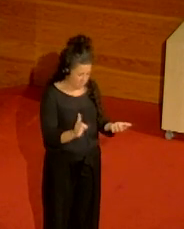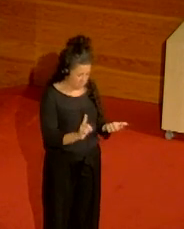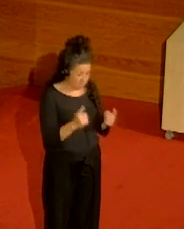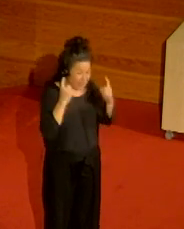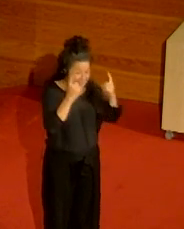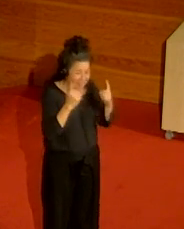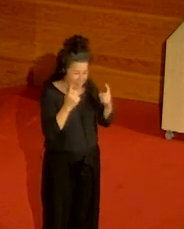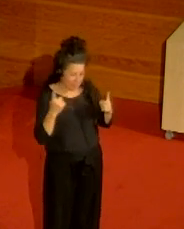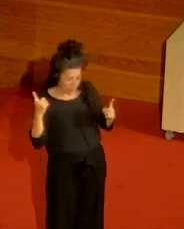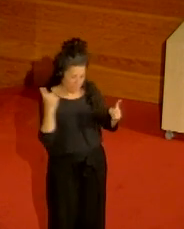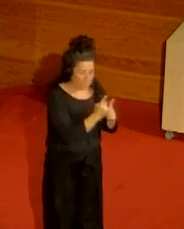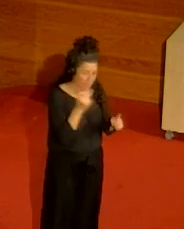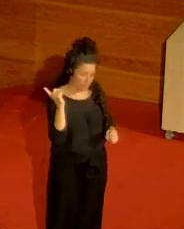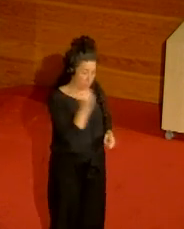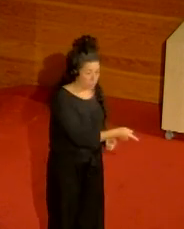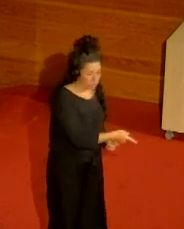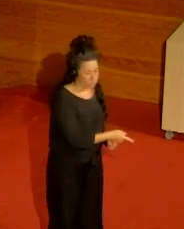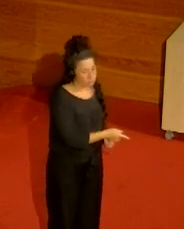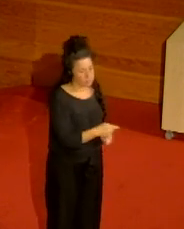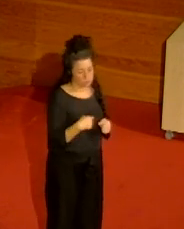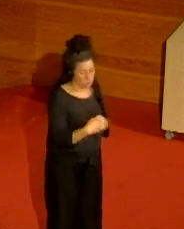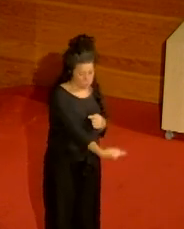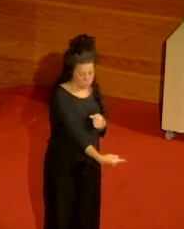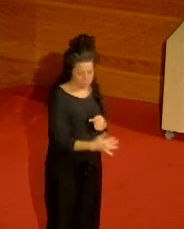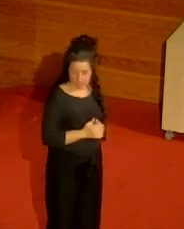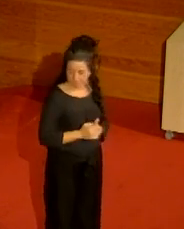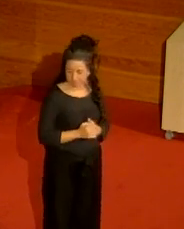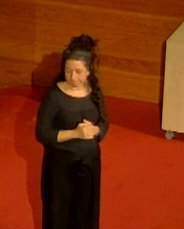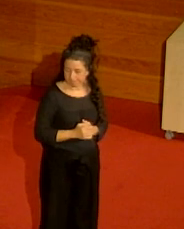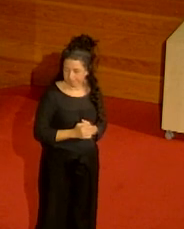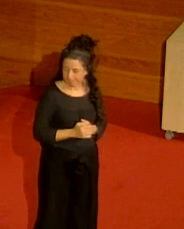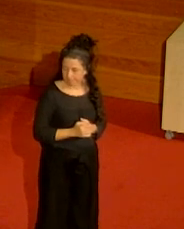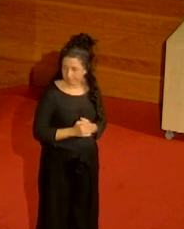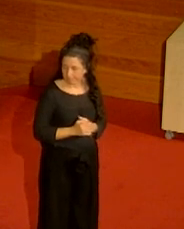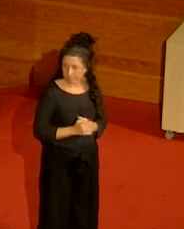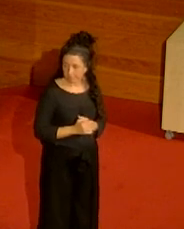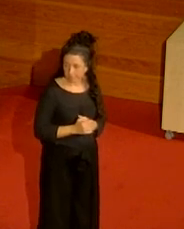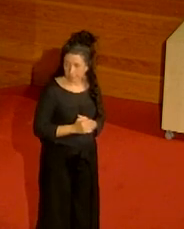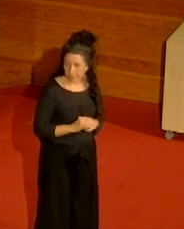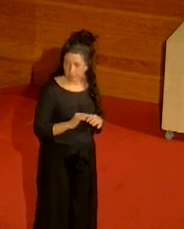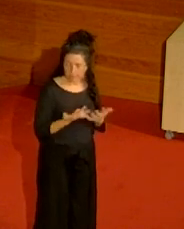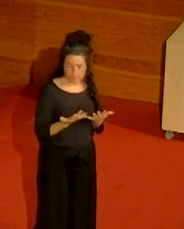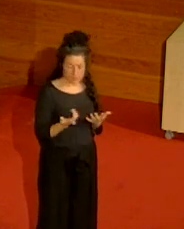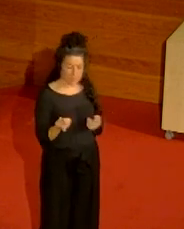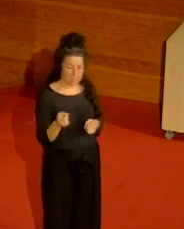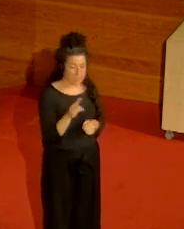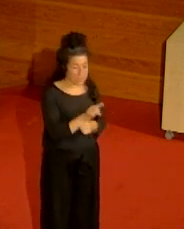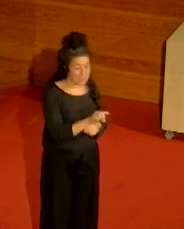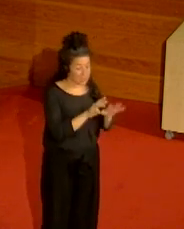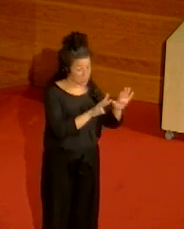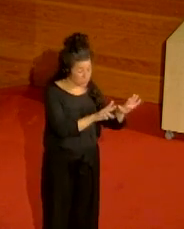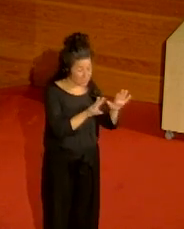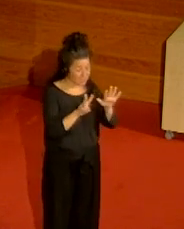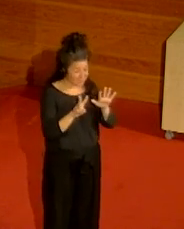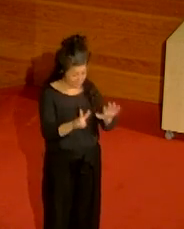ataque los intentos de ataque se producen ahora mismo todos los días Entonces les decía 187 palestinos